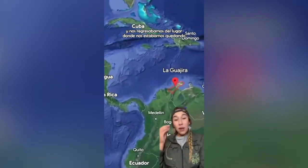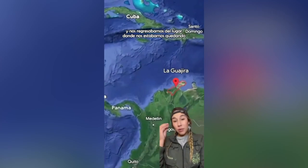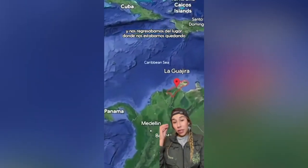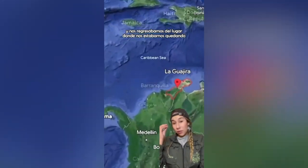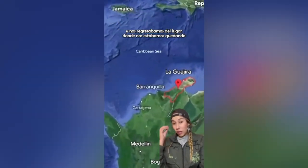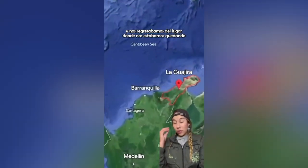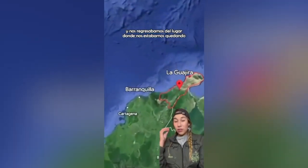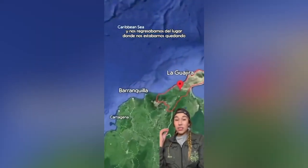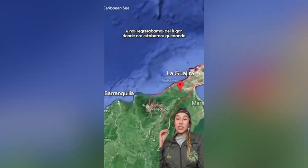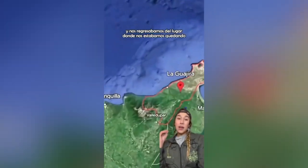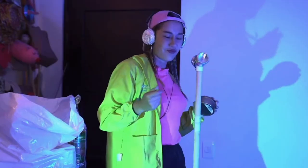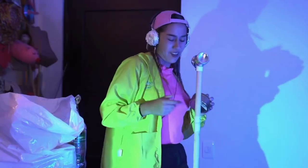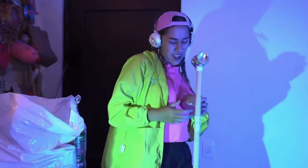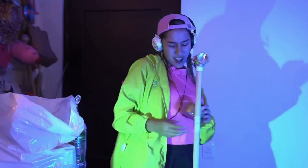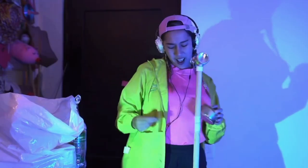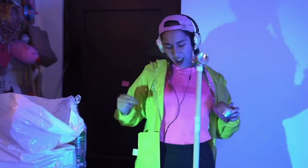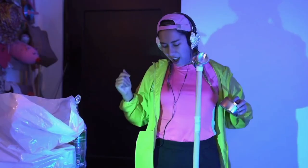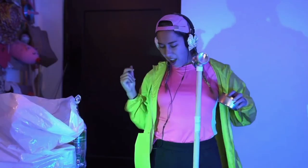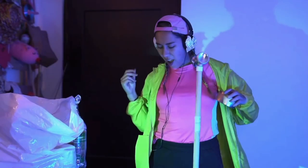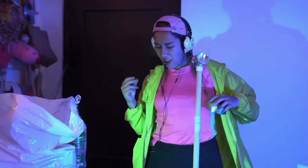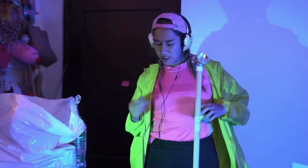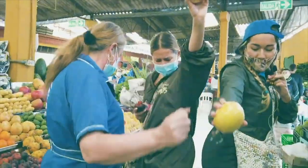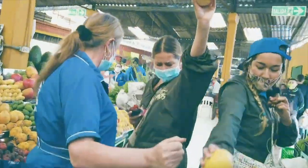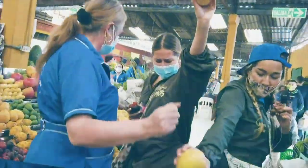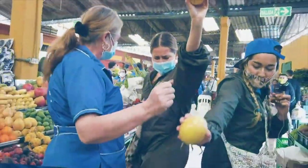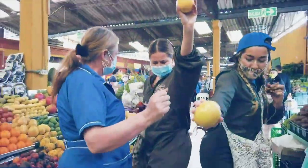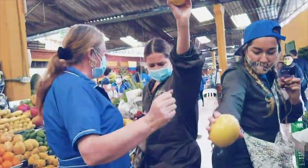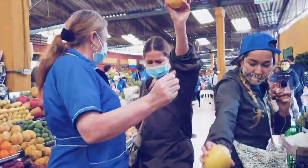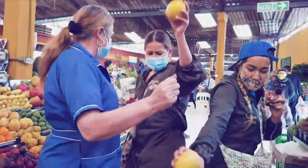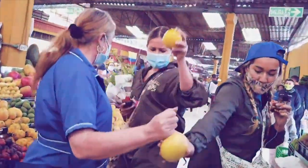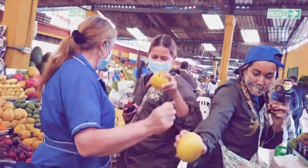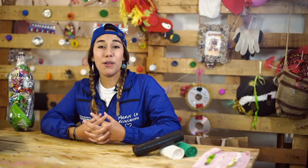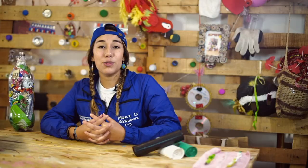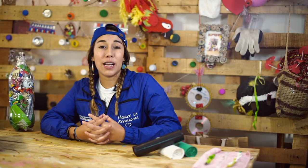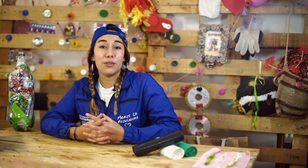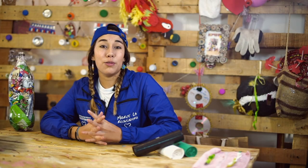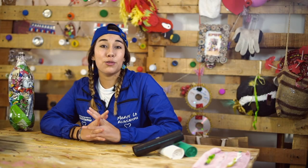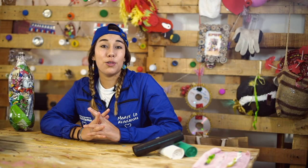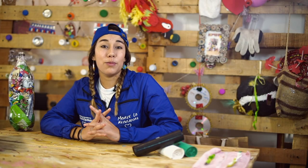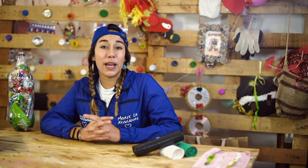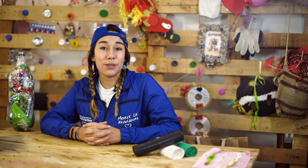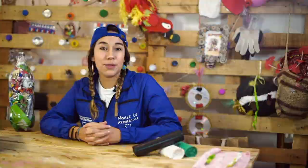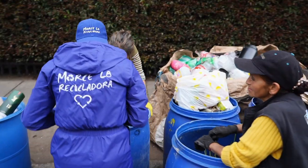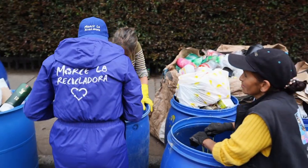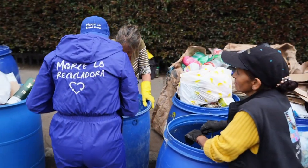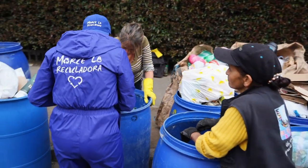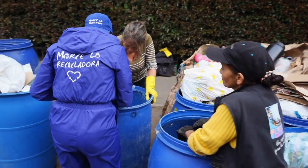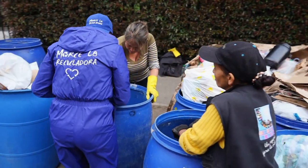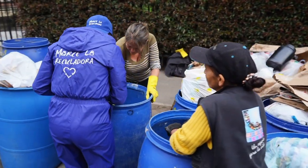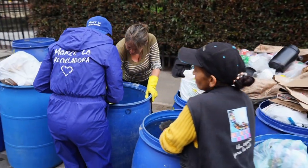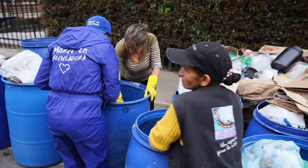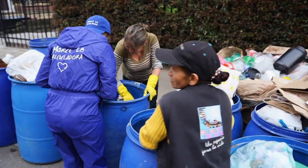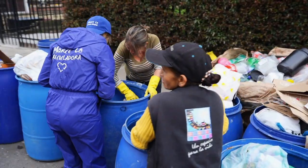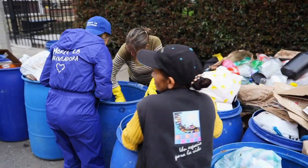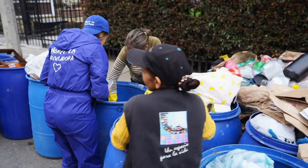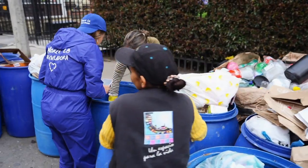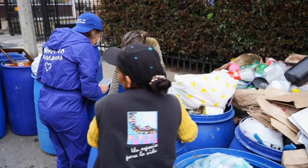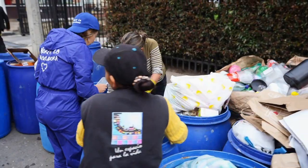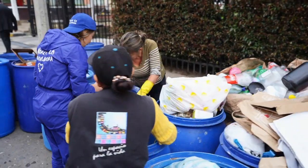sociales para precisamente convertirme en esa Google del reciclaje que estaba buscando los colombianos. Mire esto, todo el orgánico